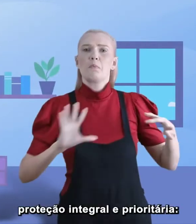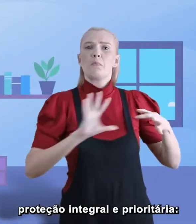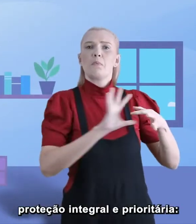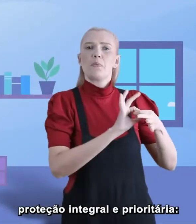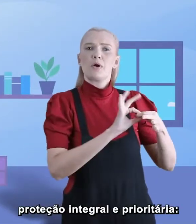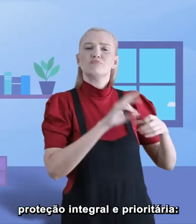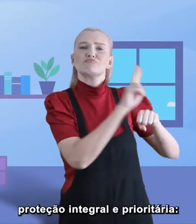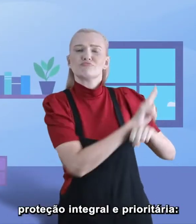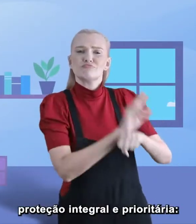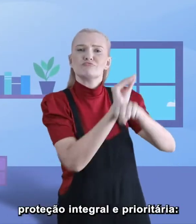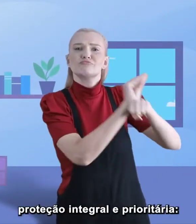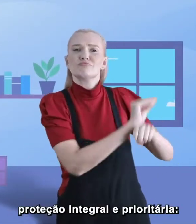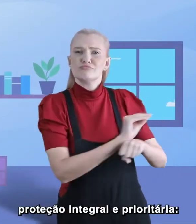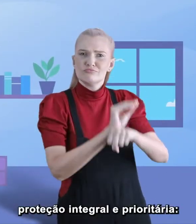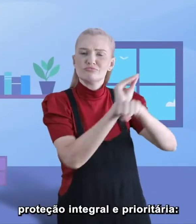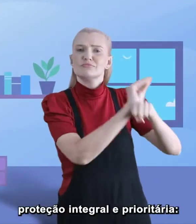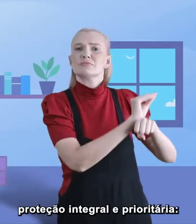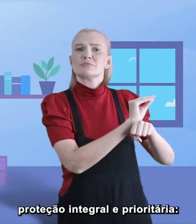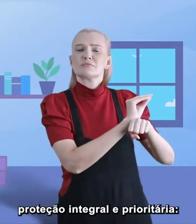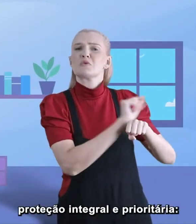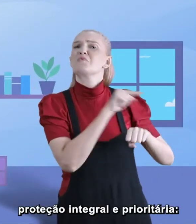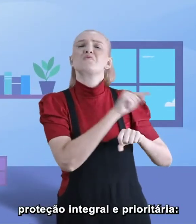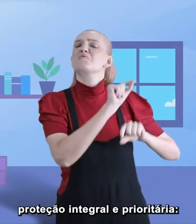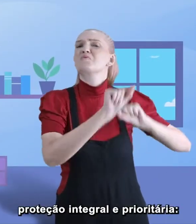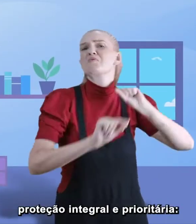Proteção integral e prioritária.